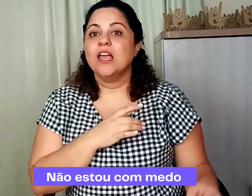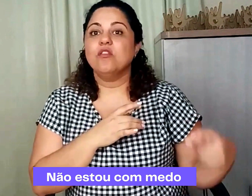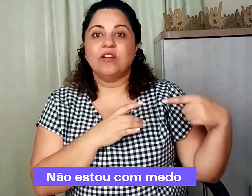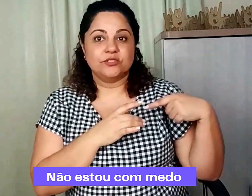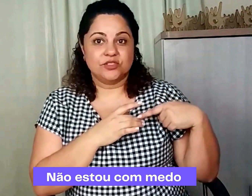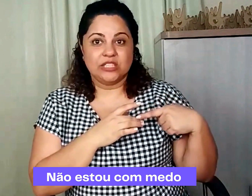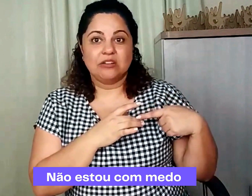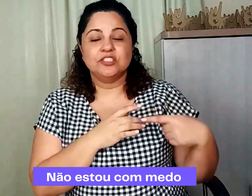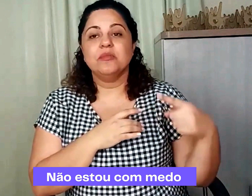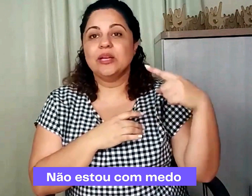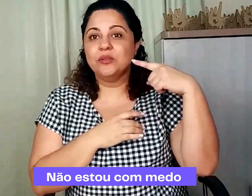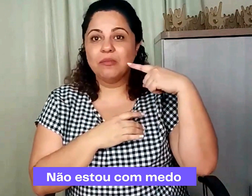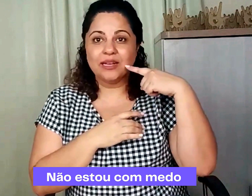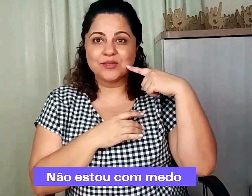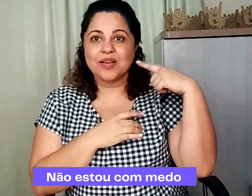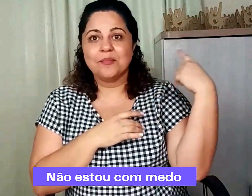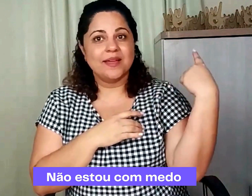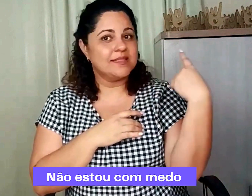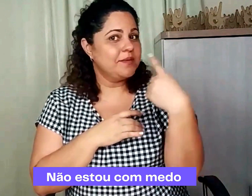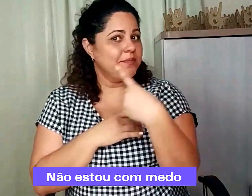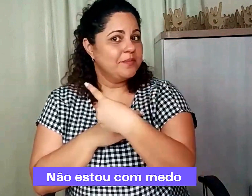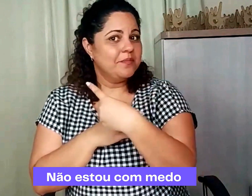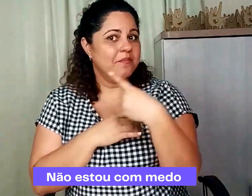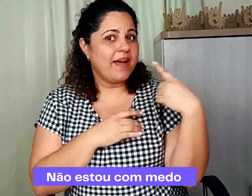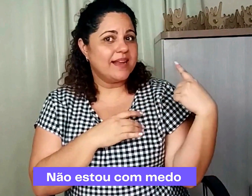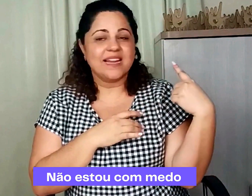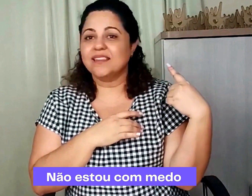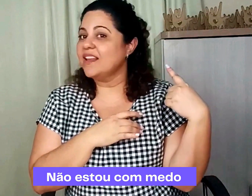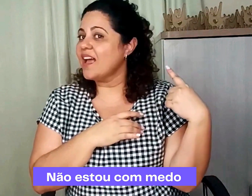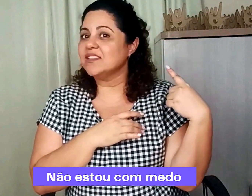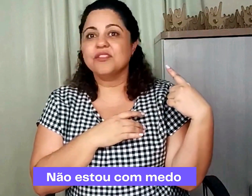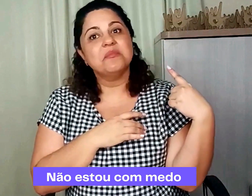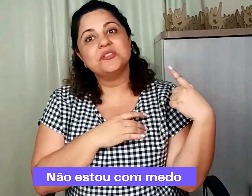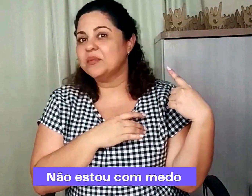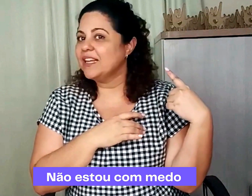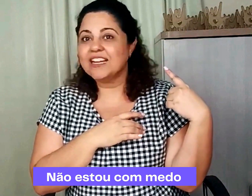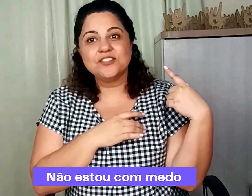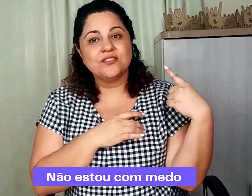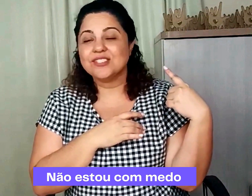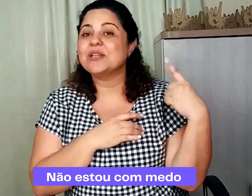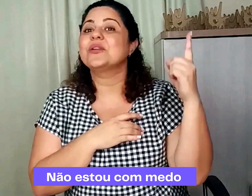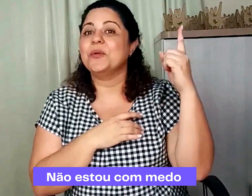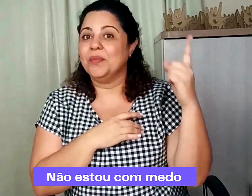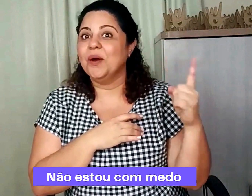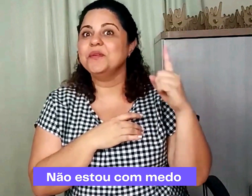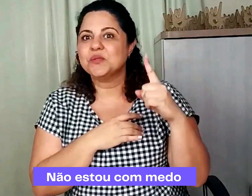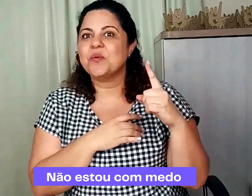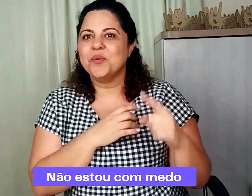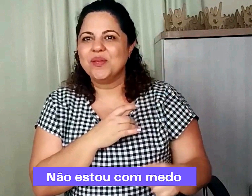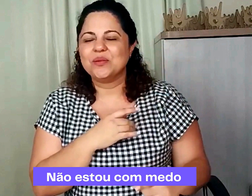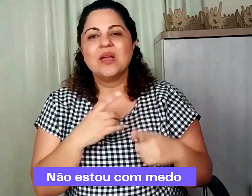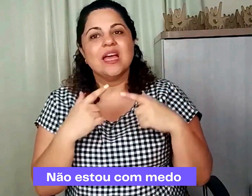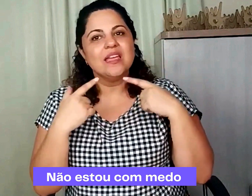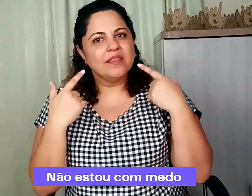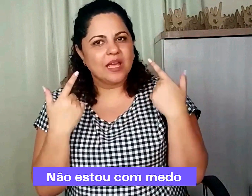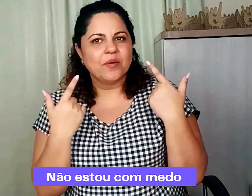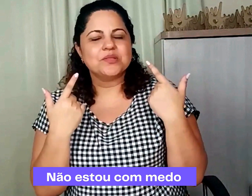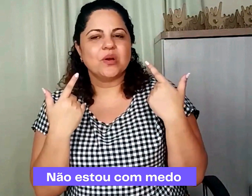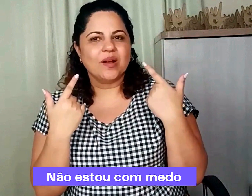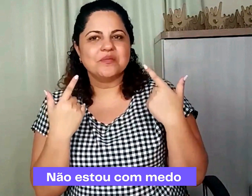eu faço o sinal de medo e balanço a cabeça para as laterais, afirmando uma negativa, dizendo que eu não estou com medo. E até posso colocar